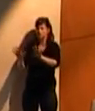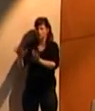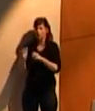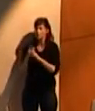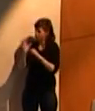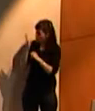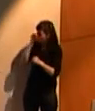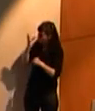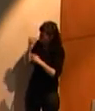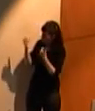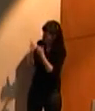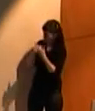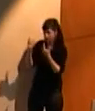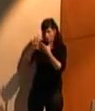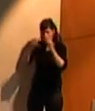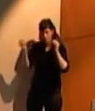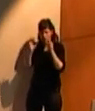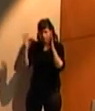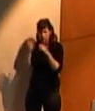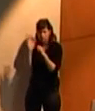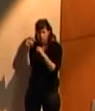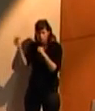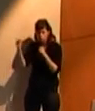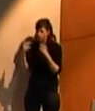revenait très souvent.